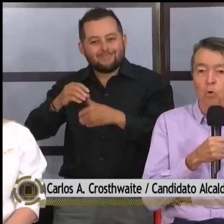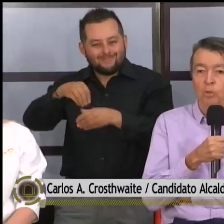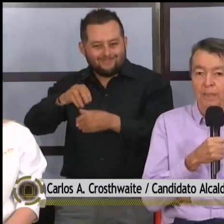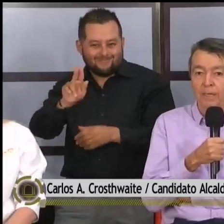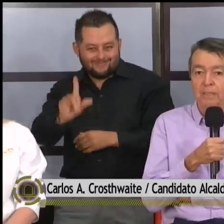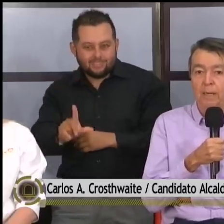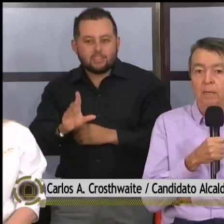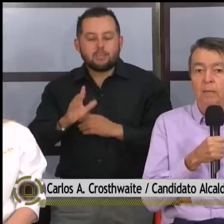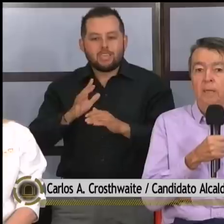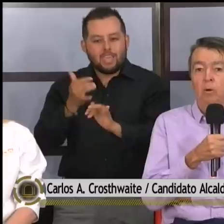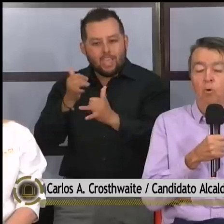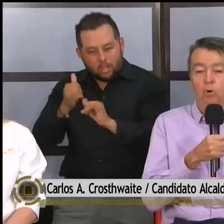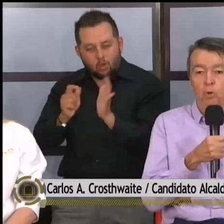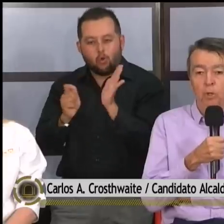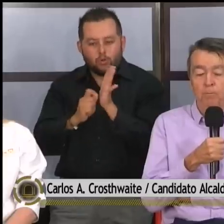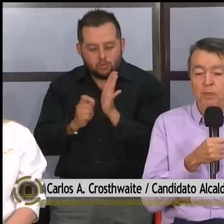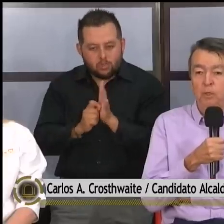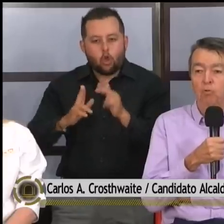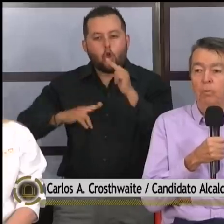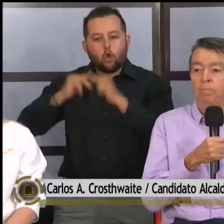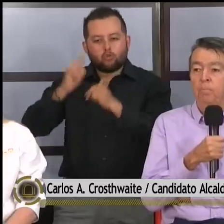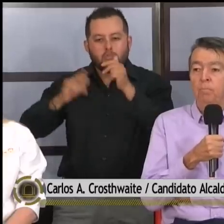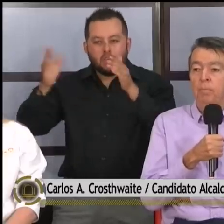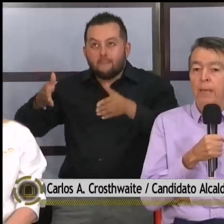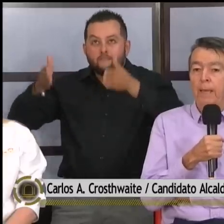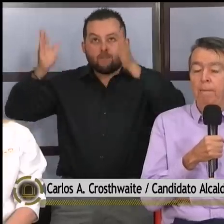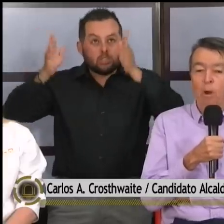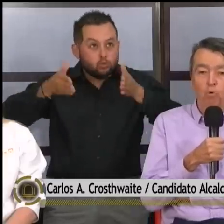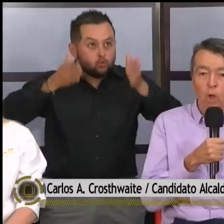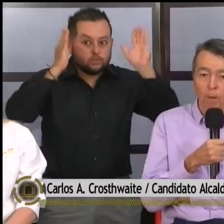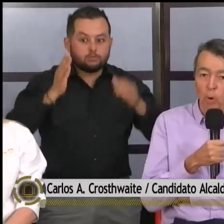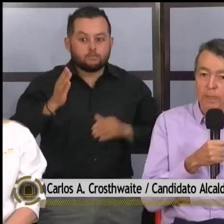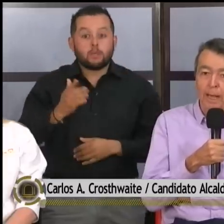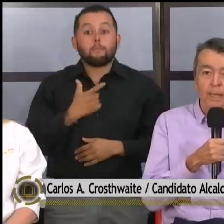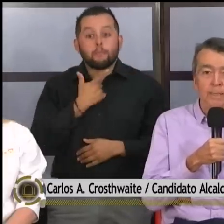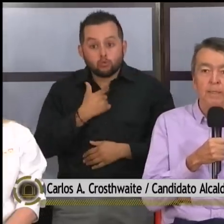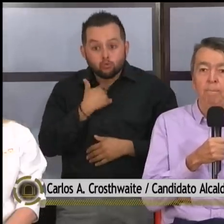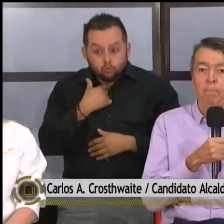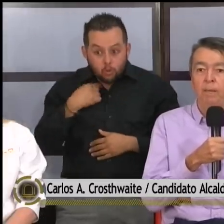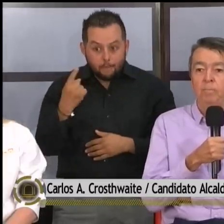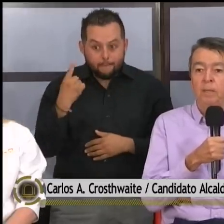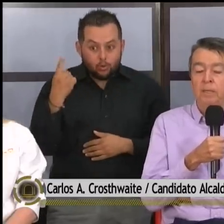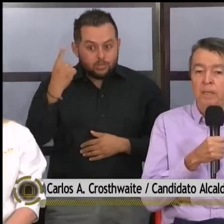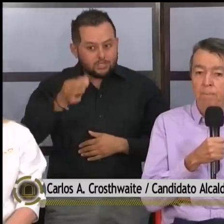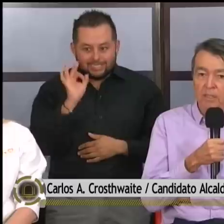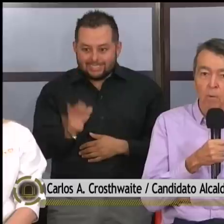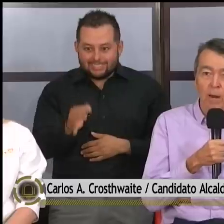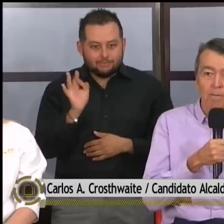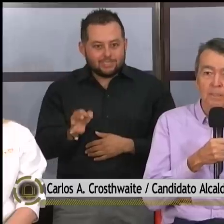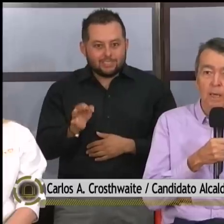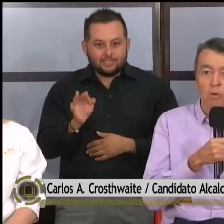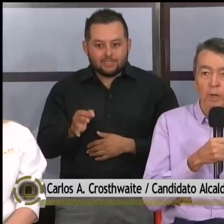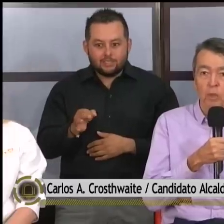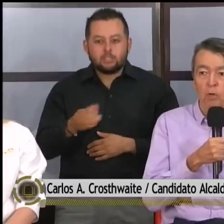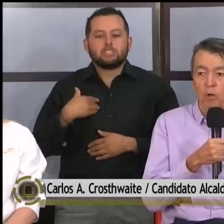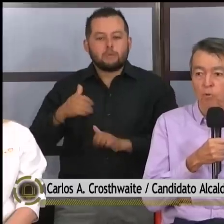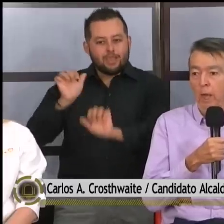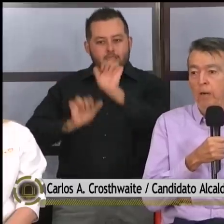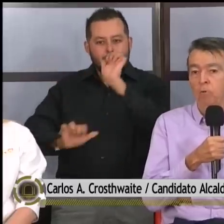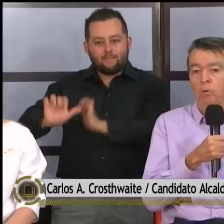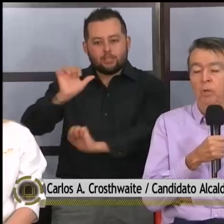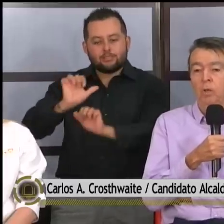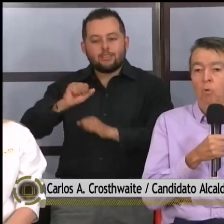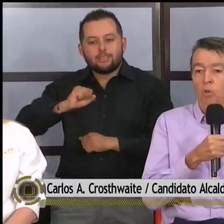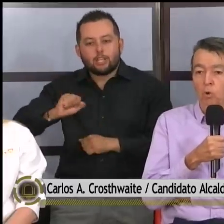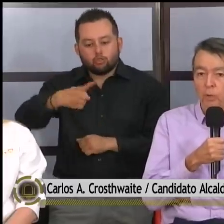Quiero contratista, construido edificios, me ha gustado la política desde siempre, siempre he estado en la defensa de los derechos de los